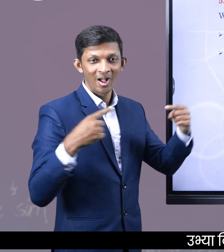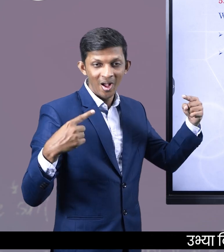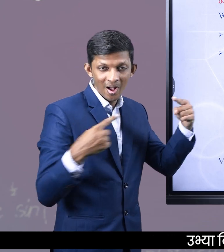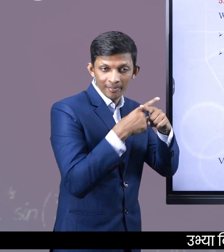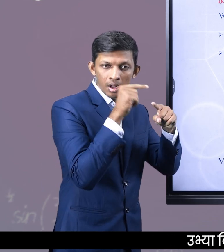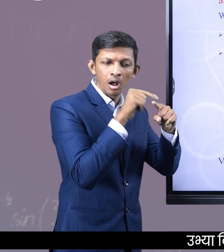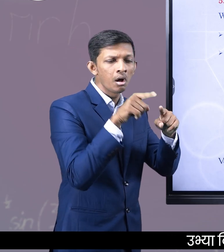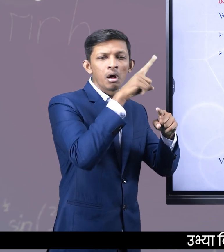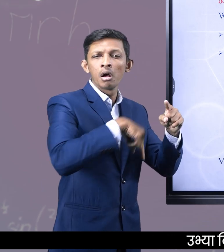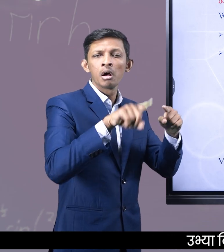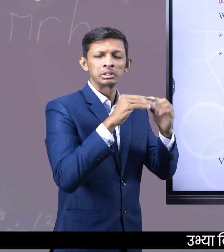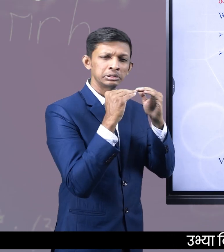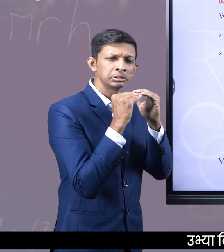उभ्या विरुद्ध कोन समान असतात.